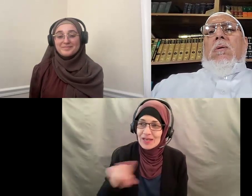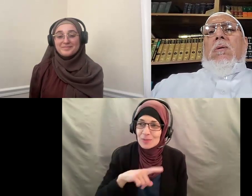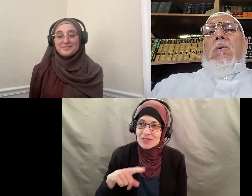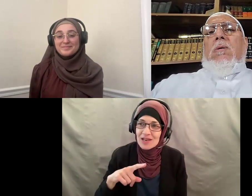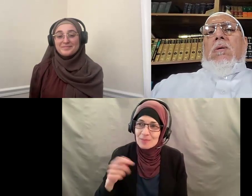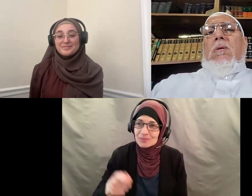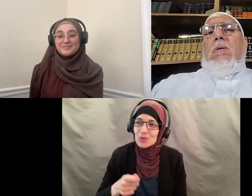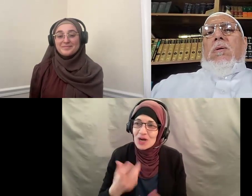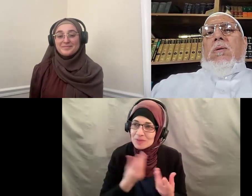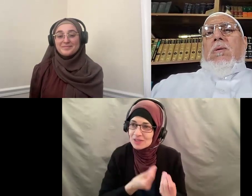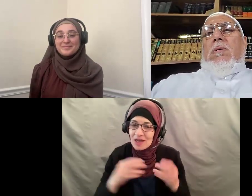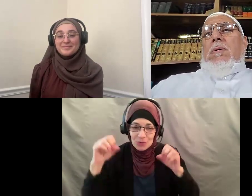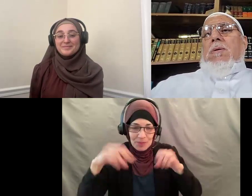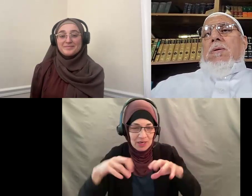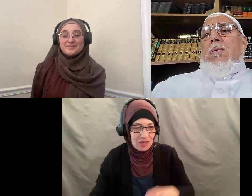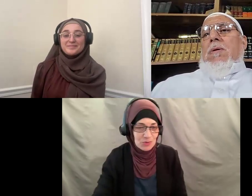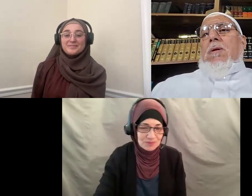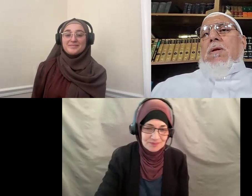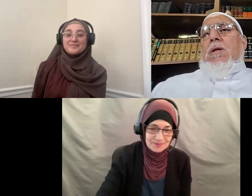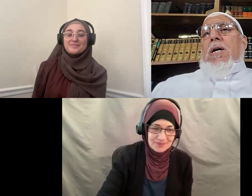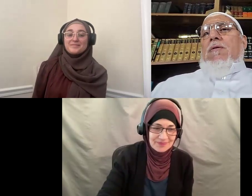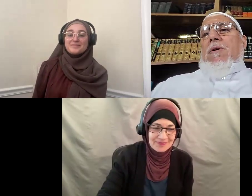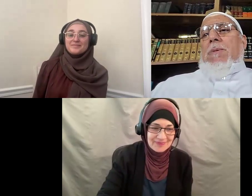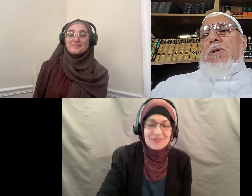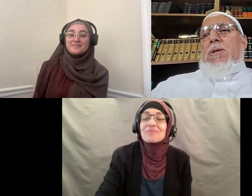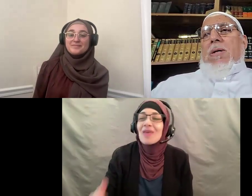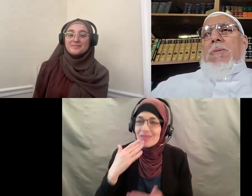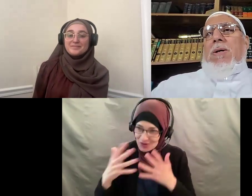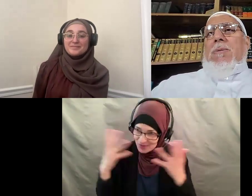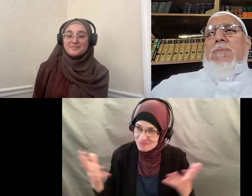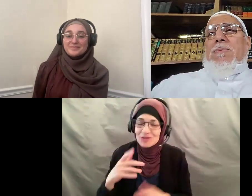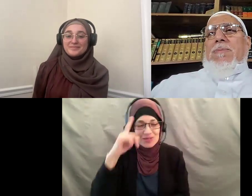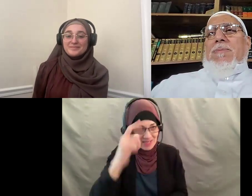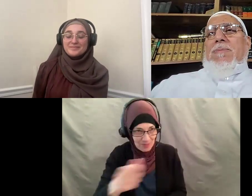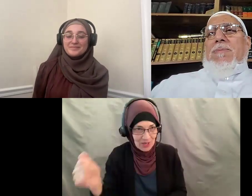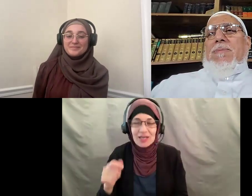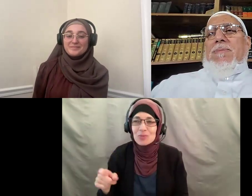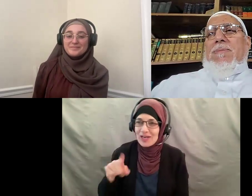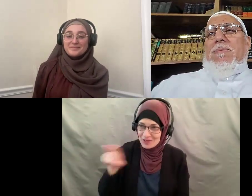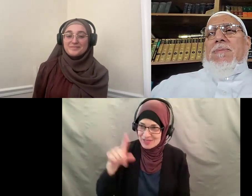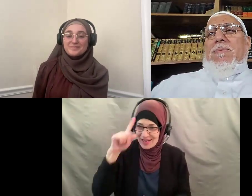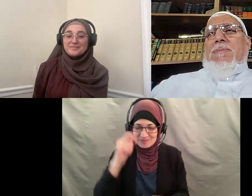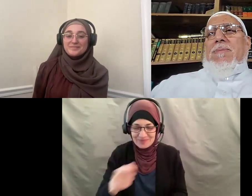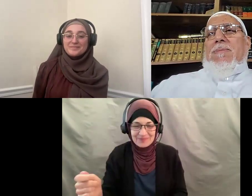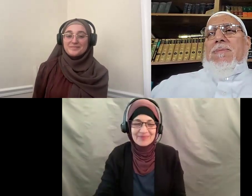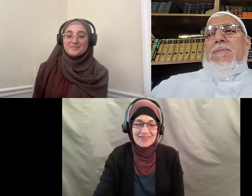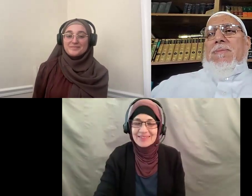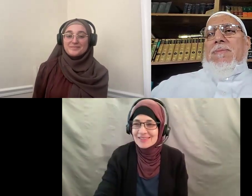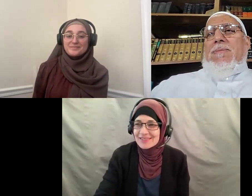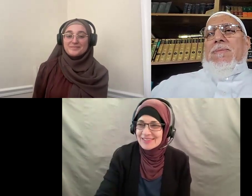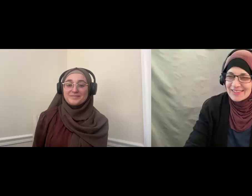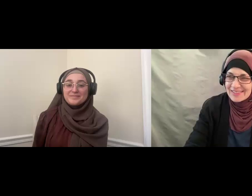Wa alaikum assalam wa rahmatullahi wa barakatuh. Thank you very much. السلام عليكم. Wa alaikum salam.